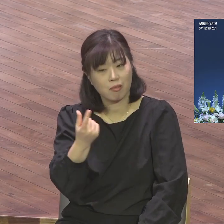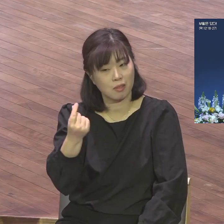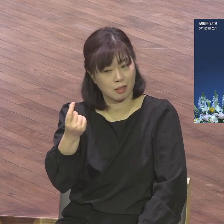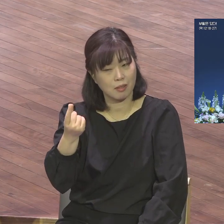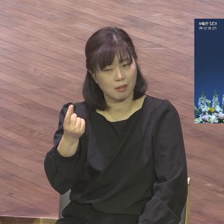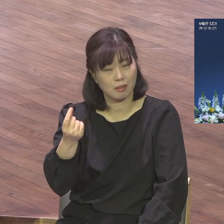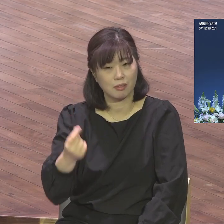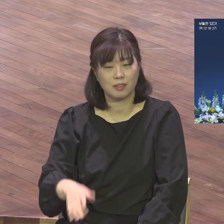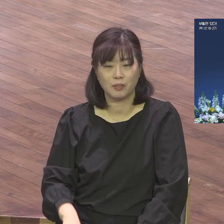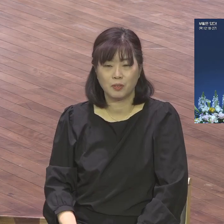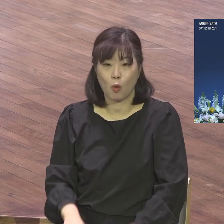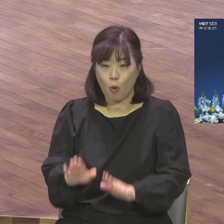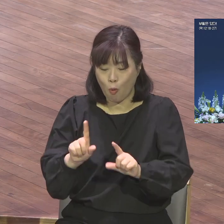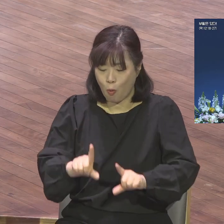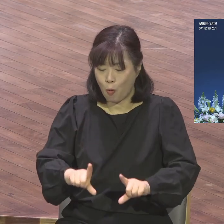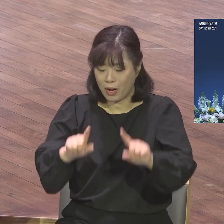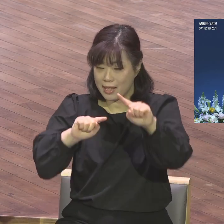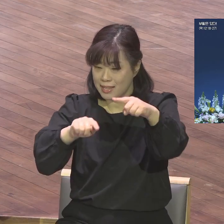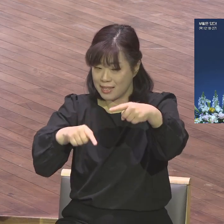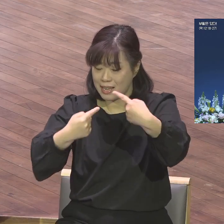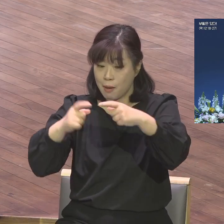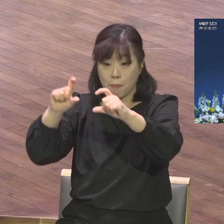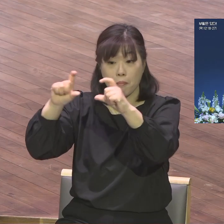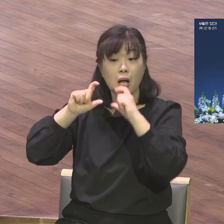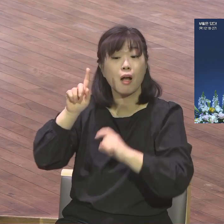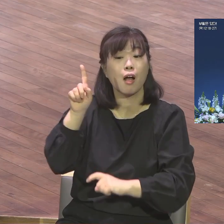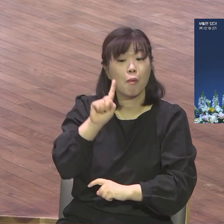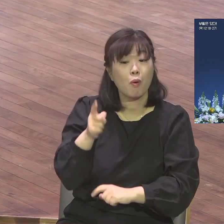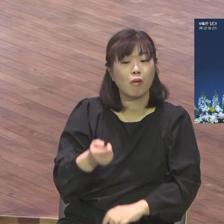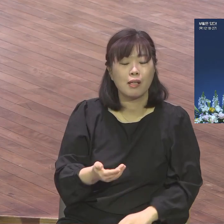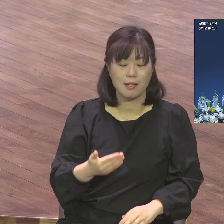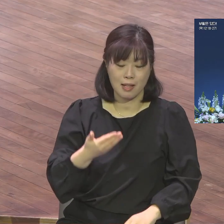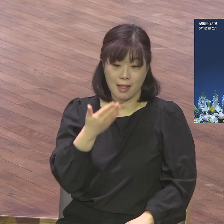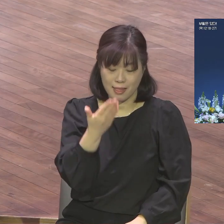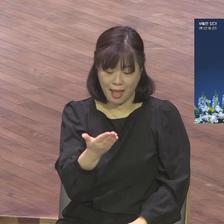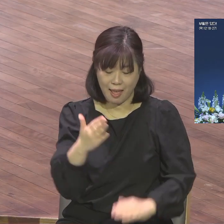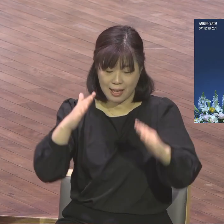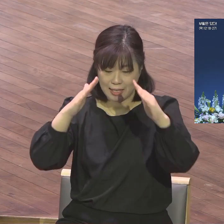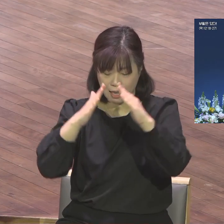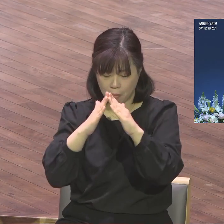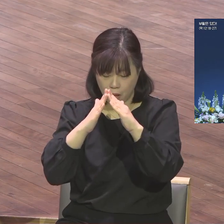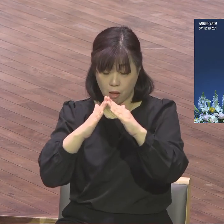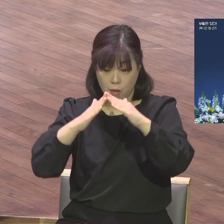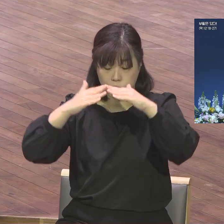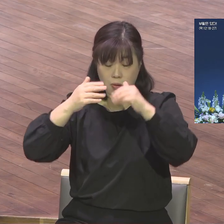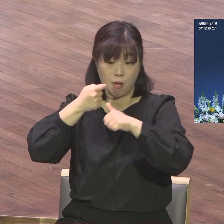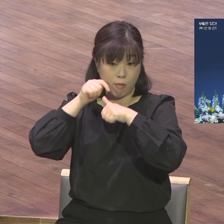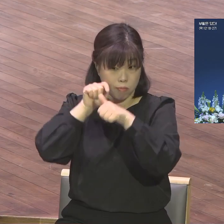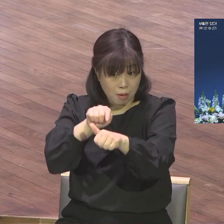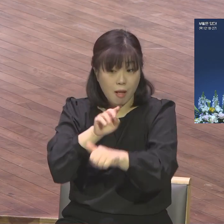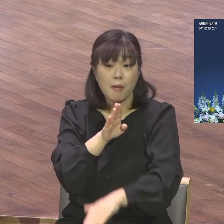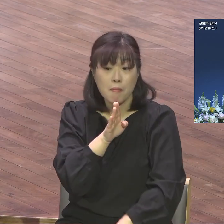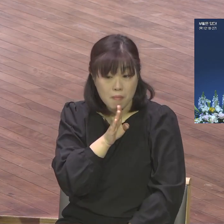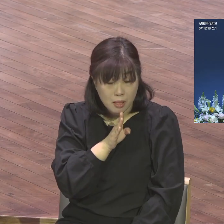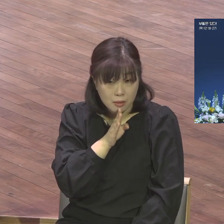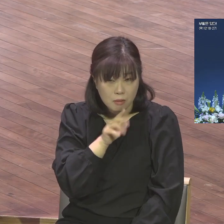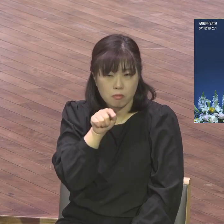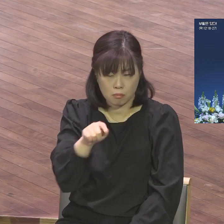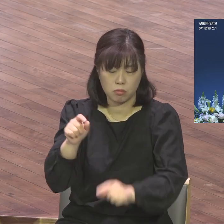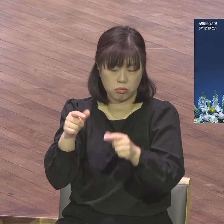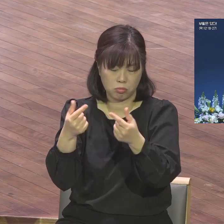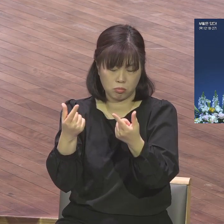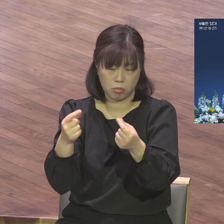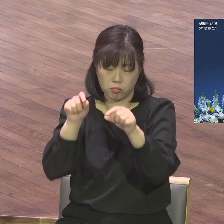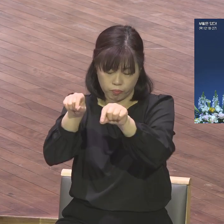열펴라. 각자의 개인의 장막터, 우리 교회로서는 선교 장막터, 237 선교 장막터를 열펴가는